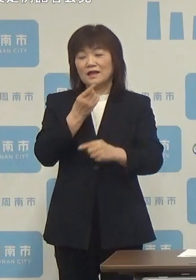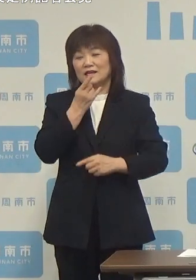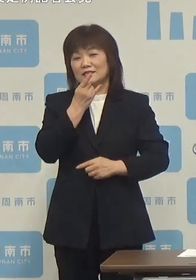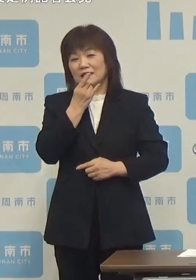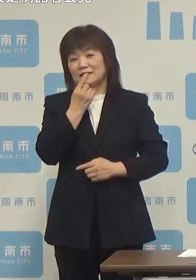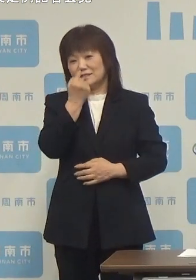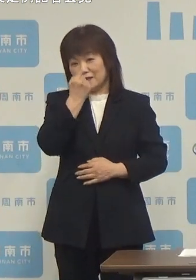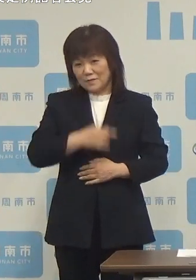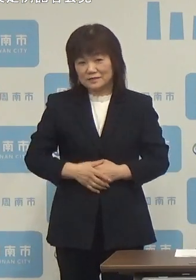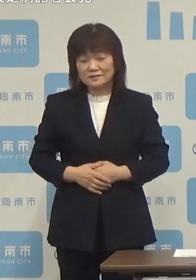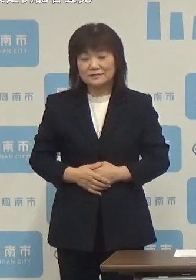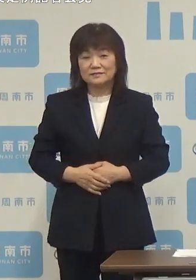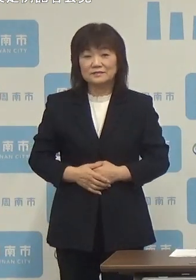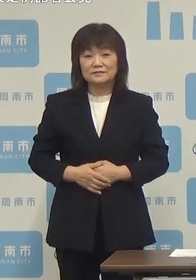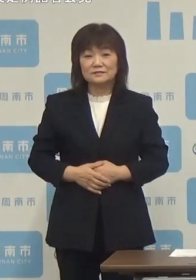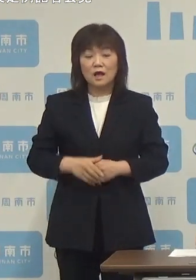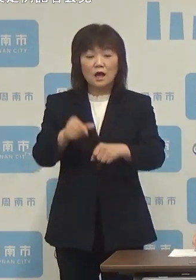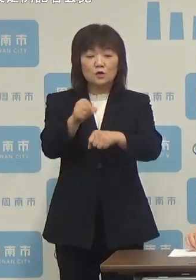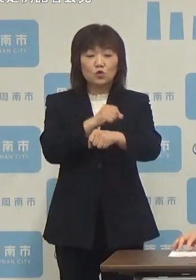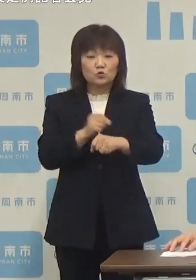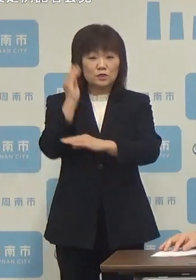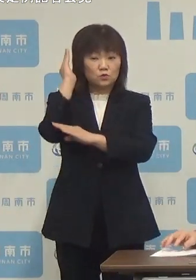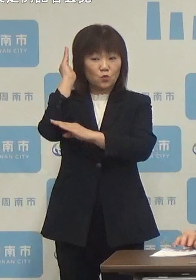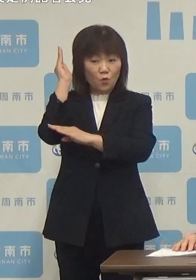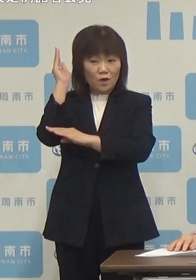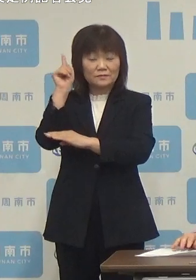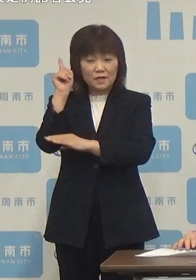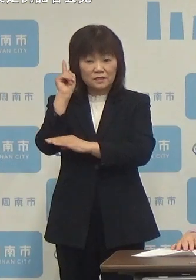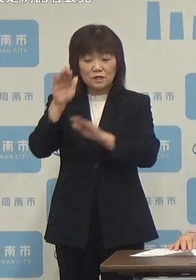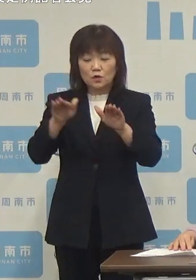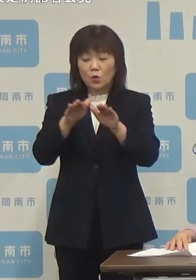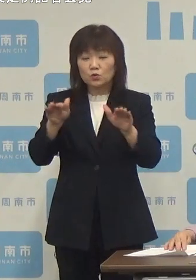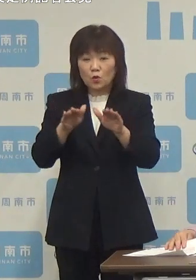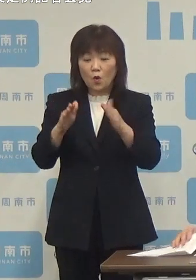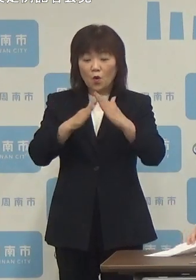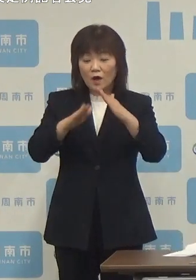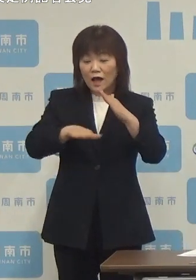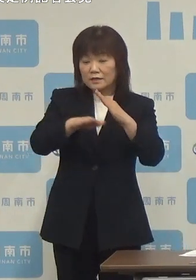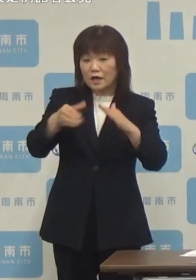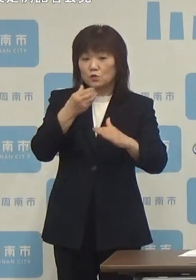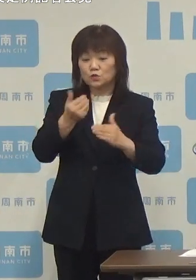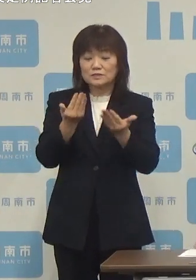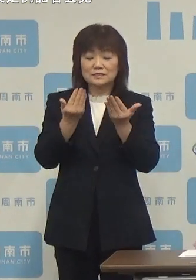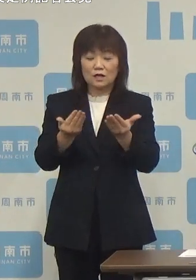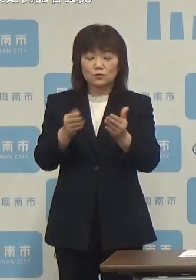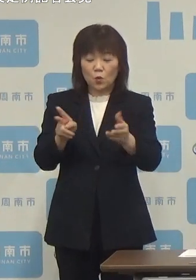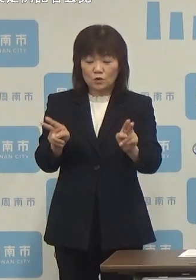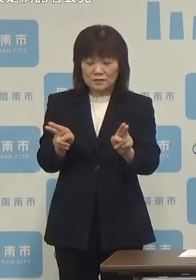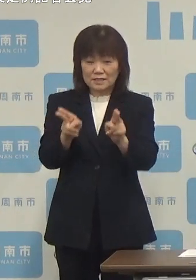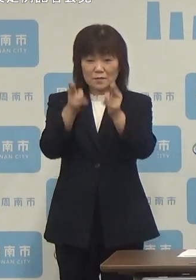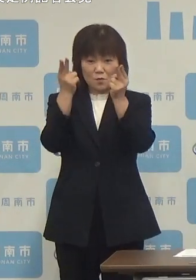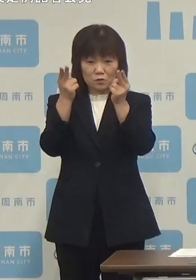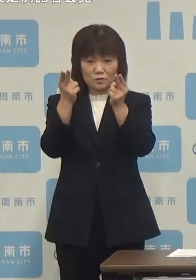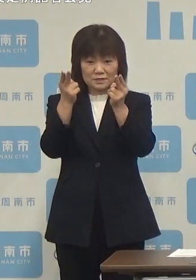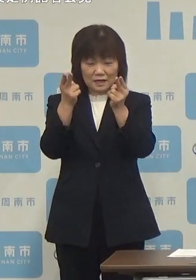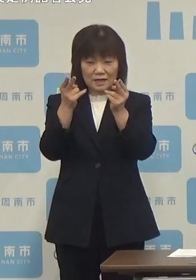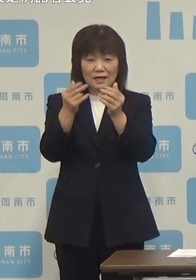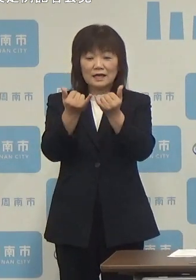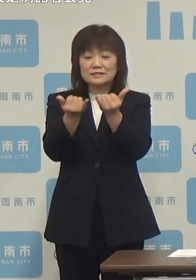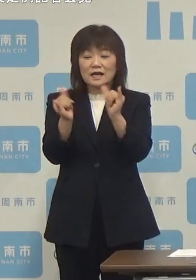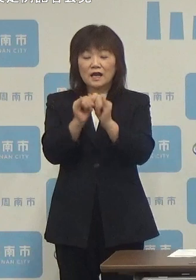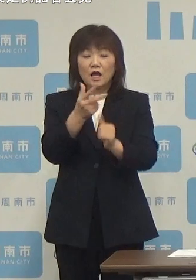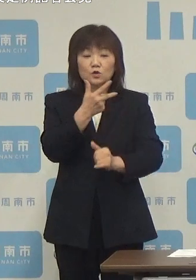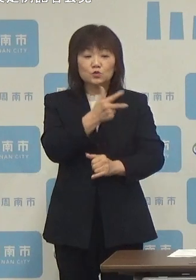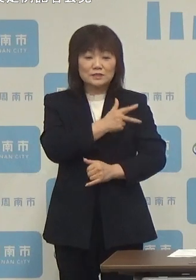待しています。特別講演では子ども家庭福祉学を専門とし、社会福祉